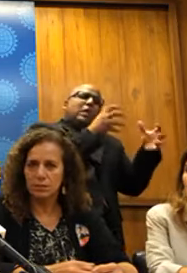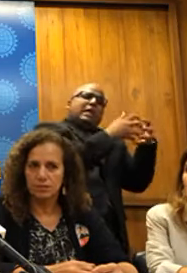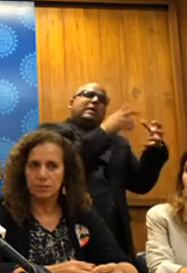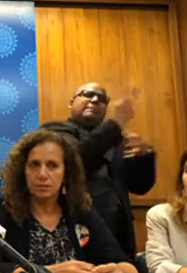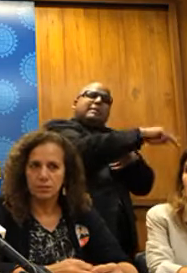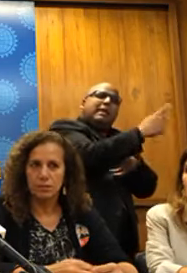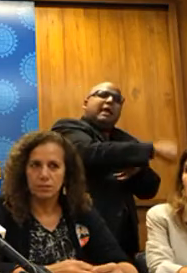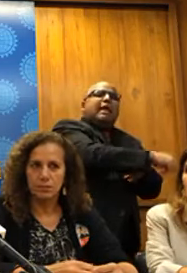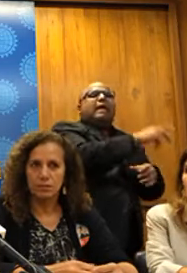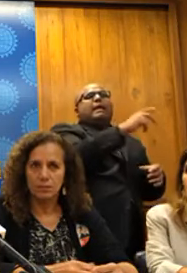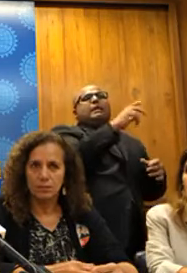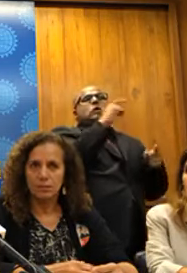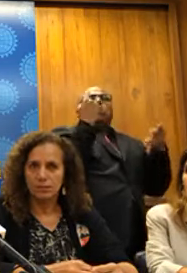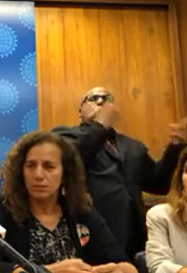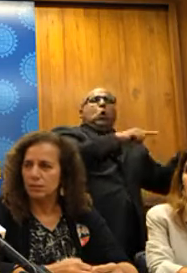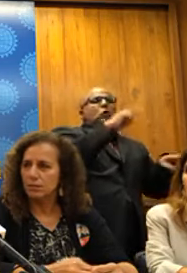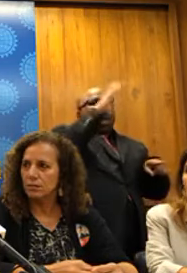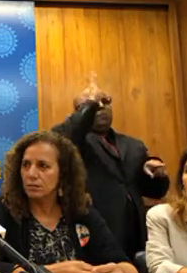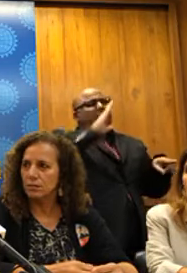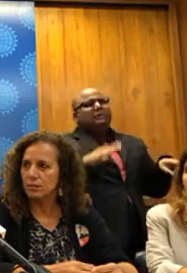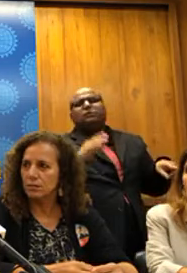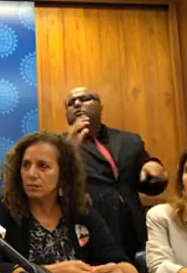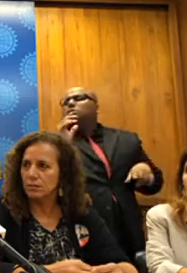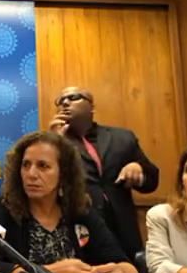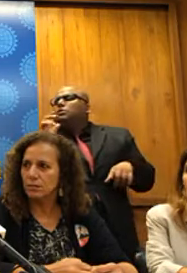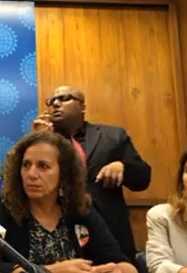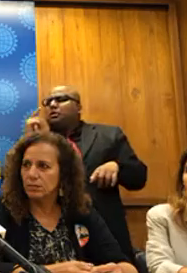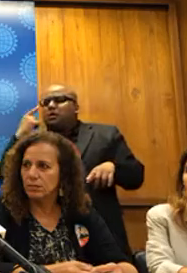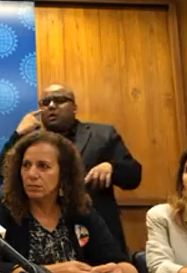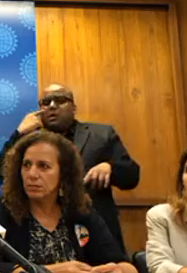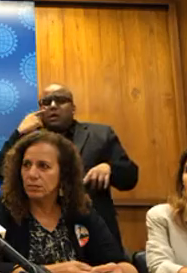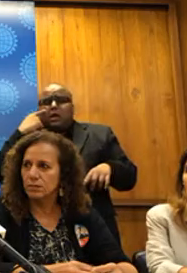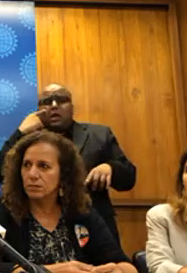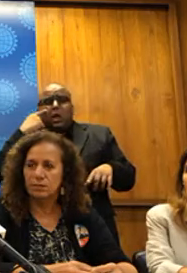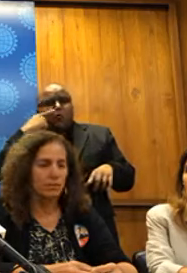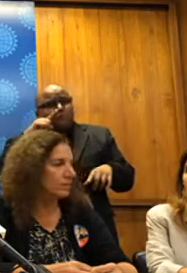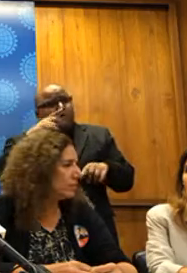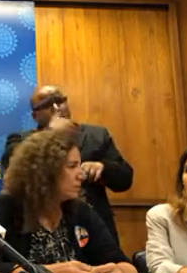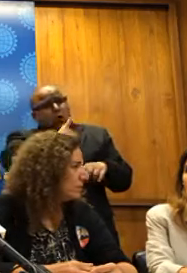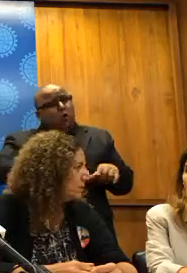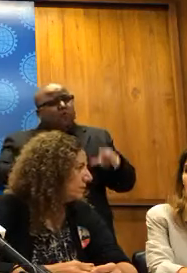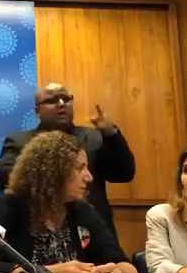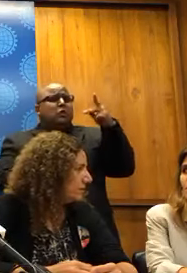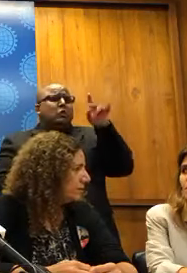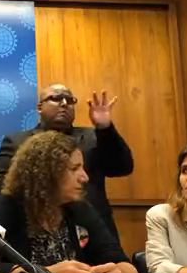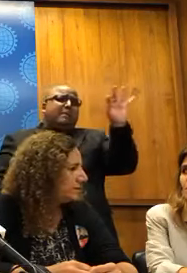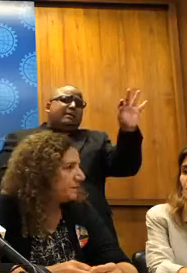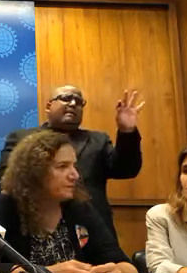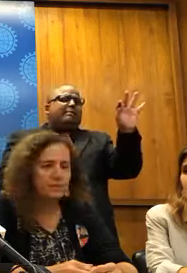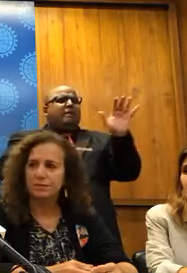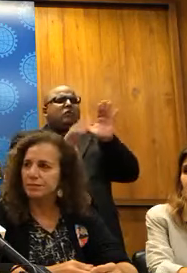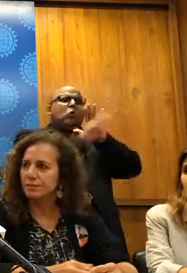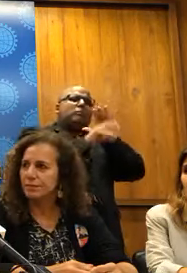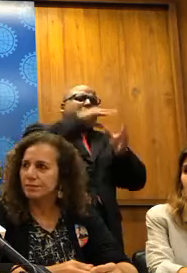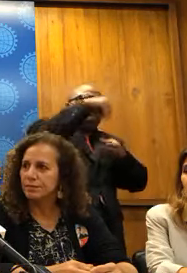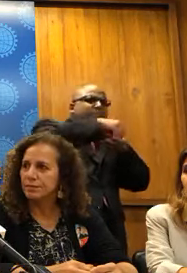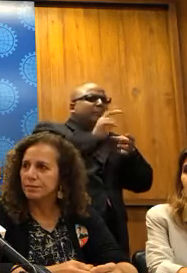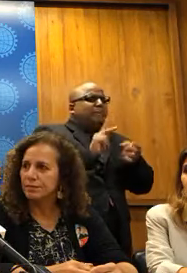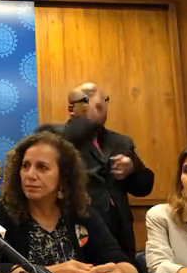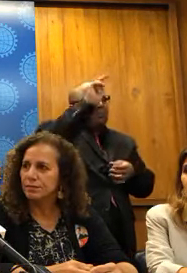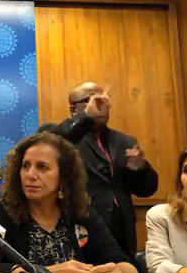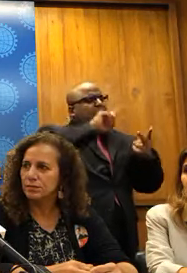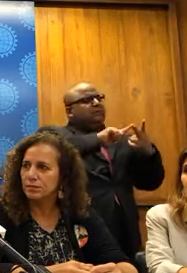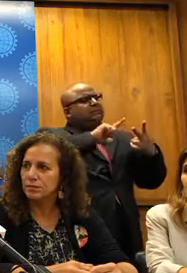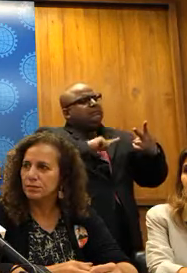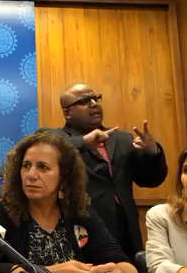ter atitudes que seriam entrevistas. Mas aí a gente viu que durante os casos de corrupção que a gente viu na Petrobras, teve o